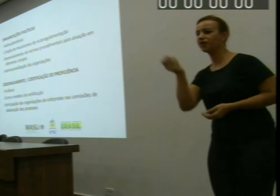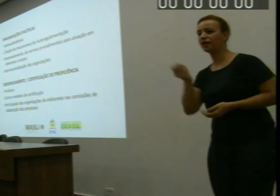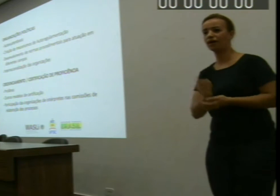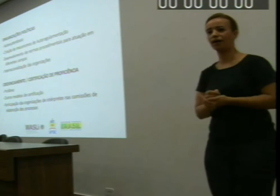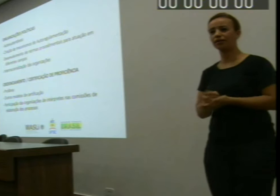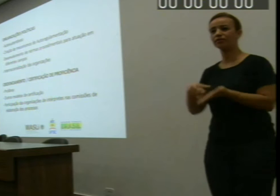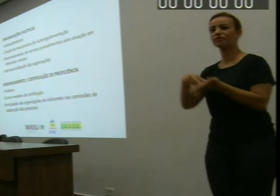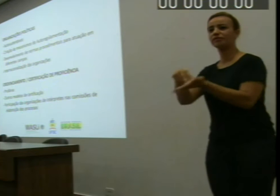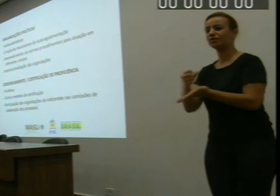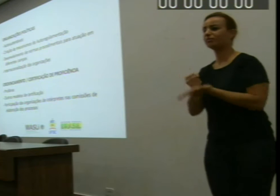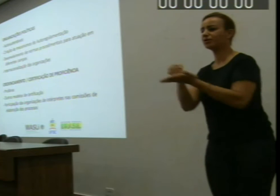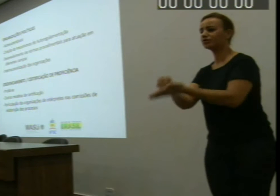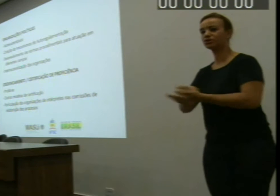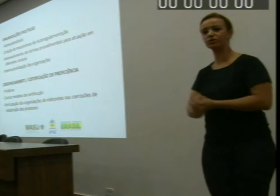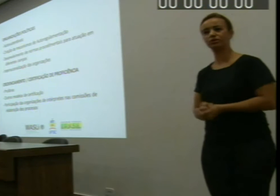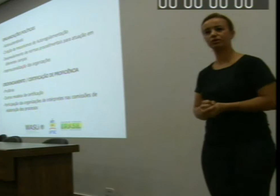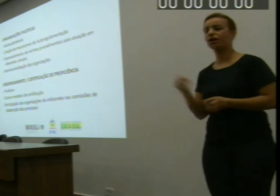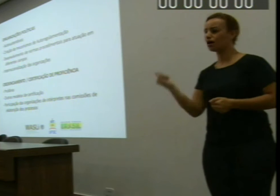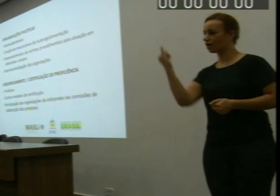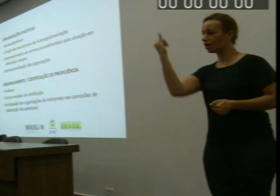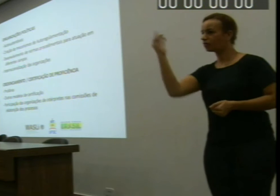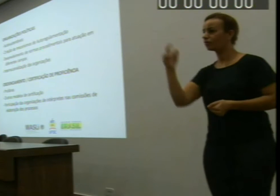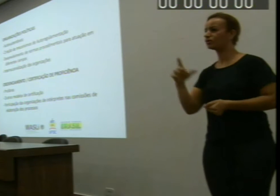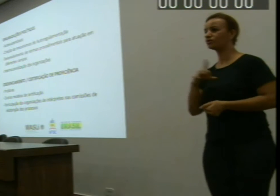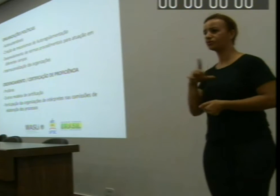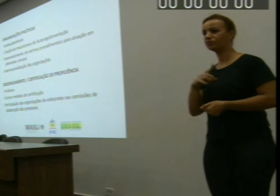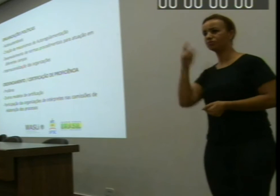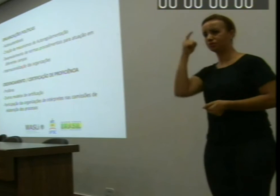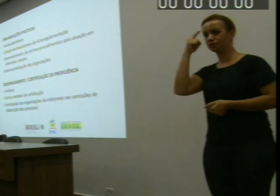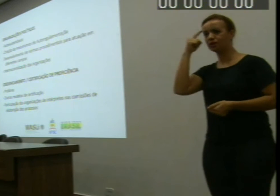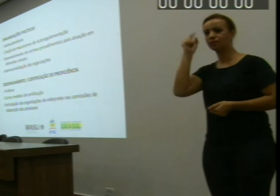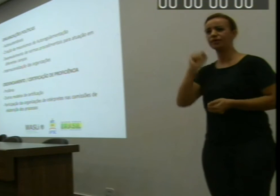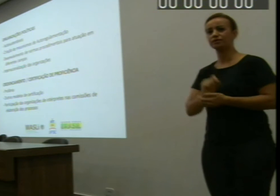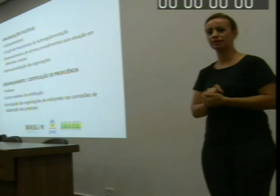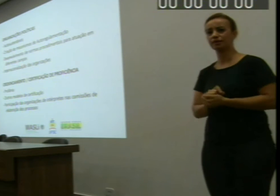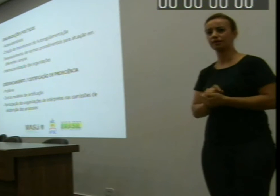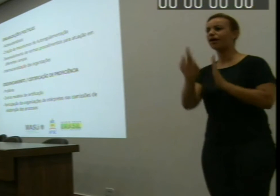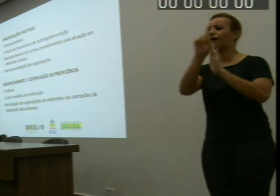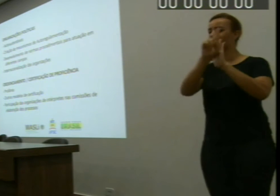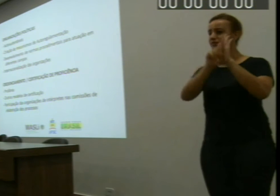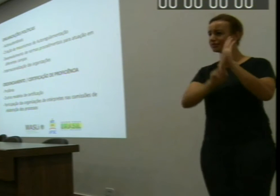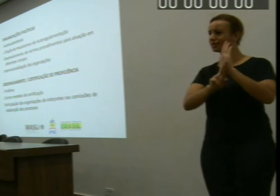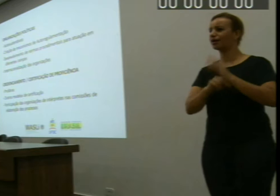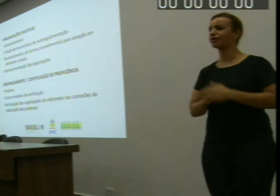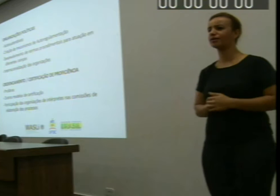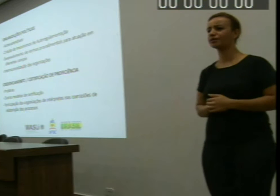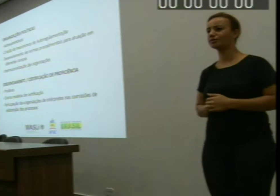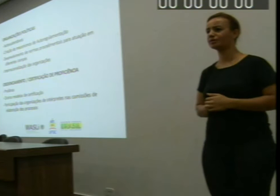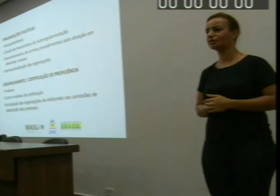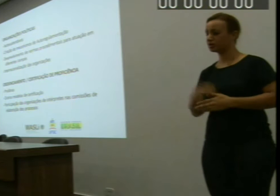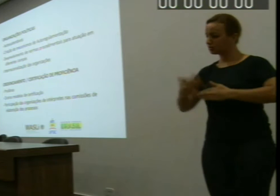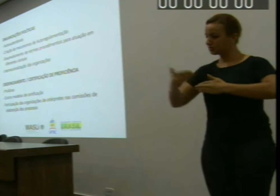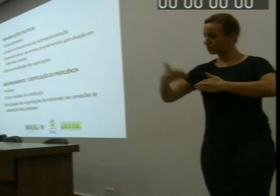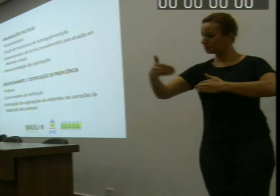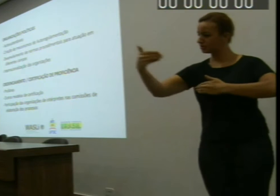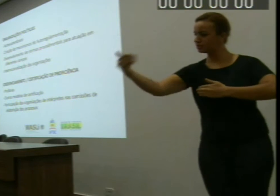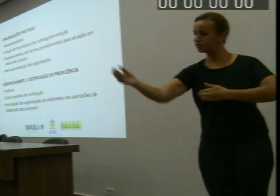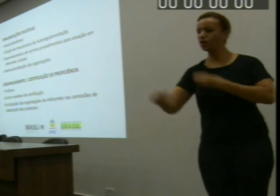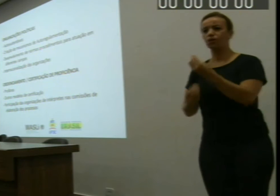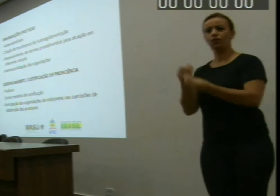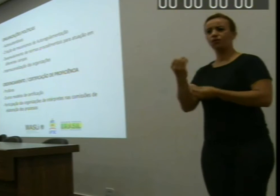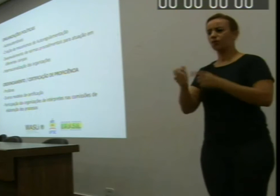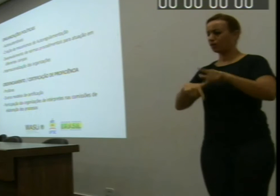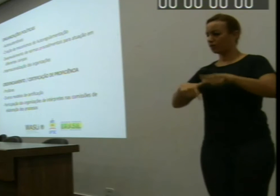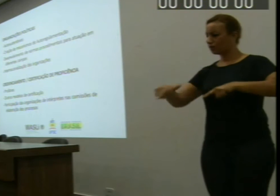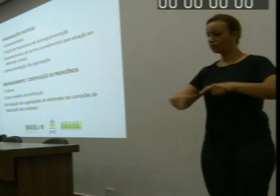apoio Então isso é importante também a gente ter esses manuais a gente ter essas regras procedimentais de como trabalhar em